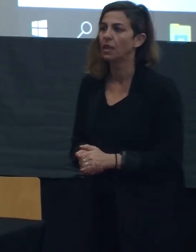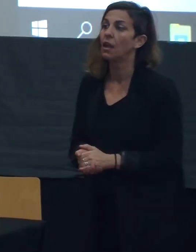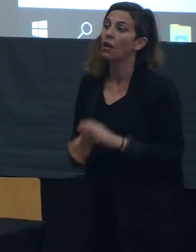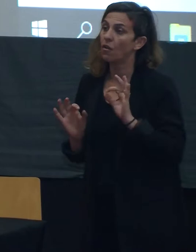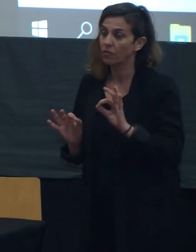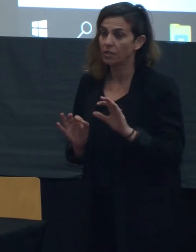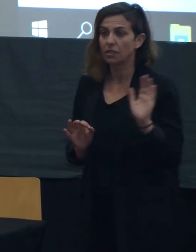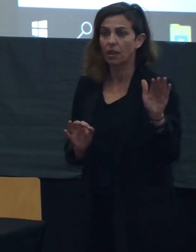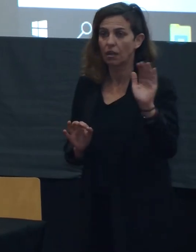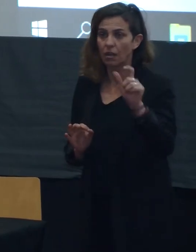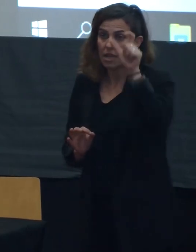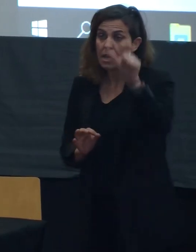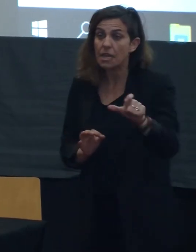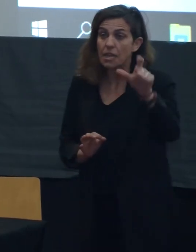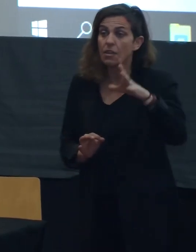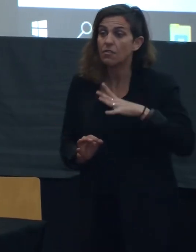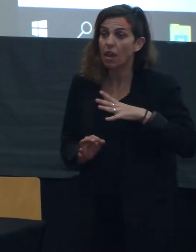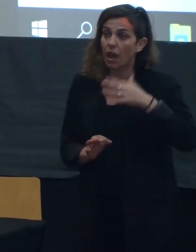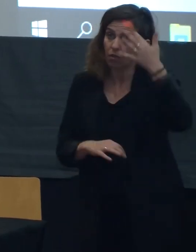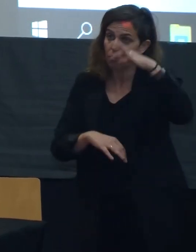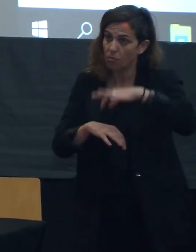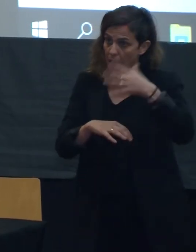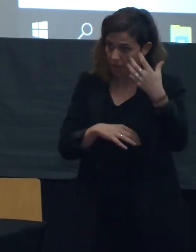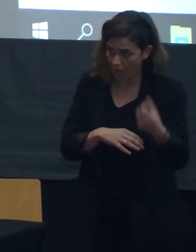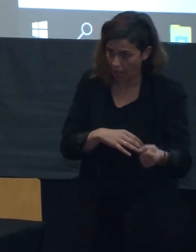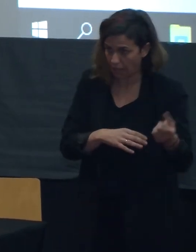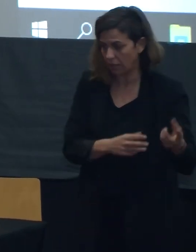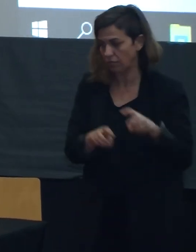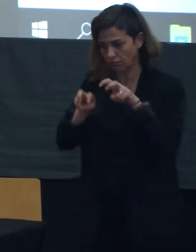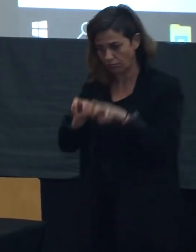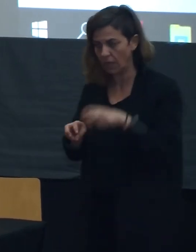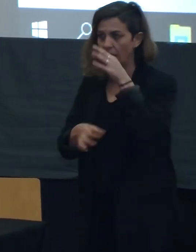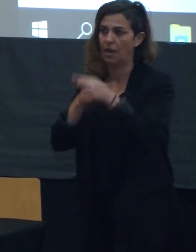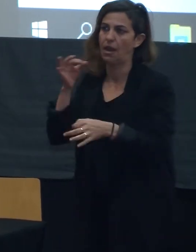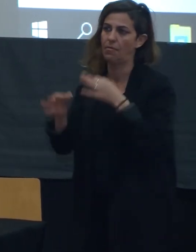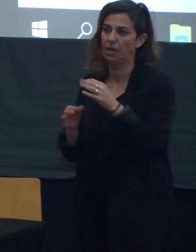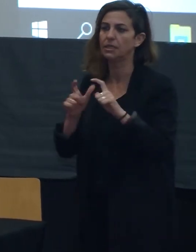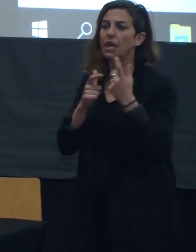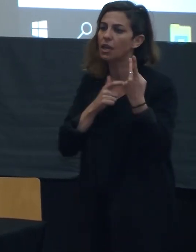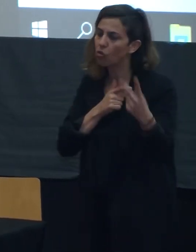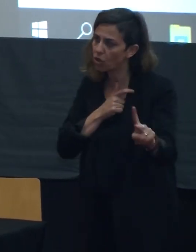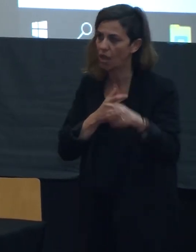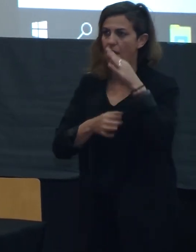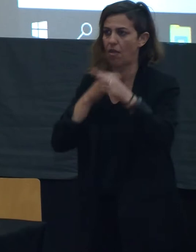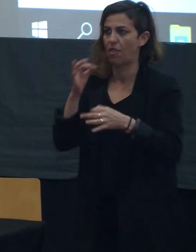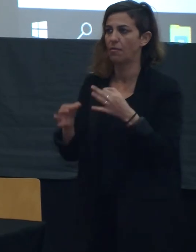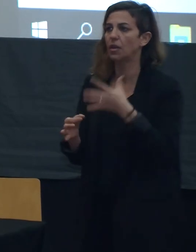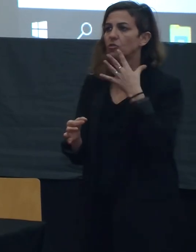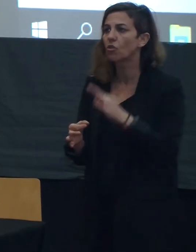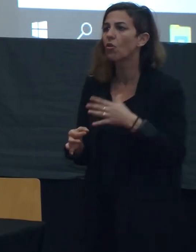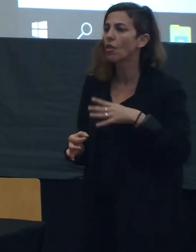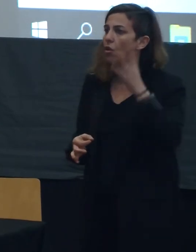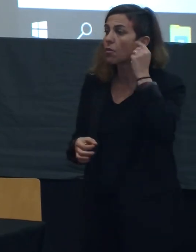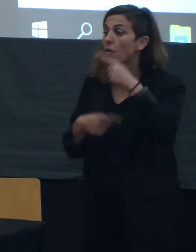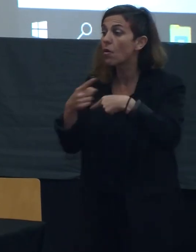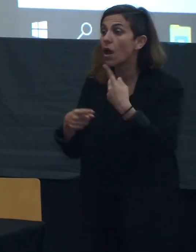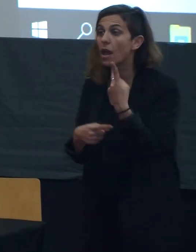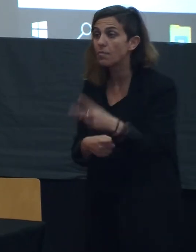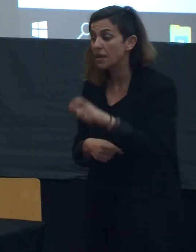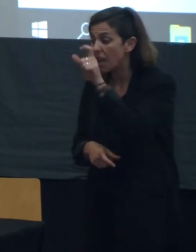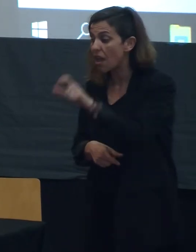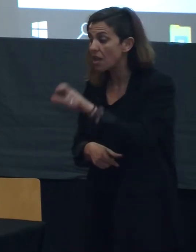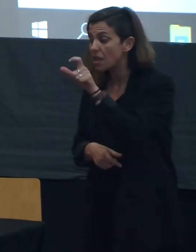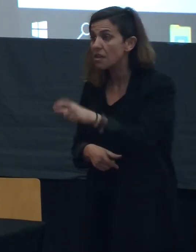μαρτυρίες των ιδίων των ψυχικά πασχόντων και των συγγενών τους, που περνούν σε πρώτο πλάνο, γιατί μας ενδιαφέρει το βίωμά τους, ο τρόπος που οι